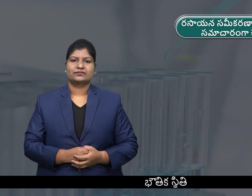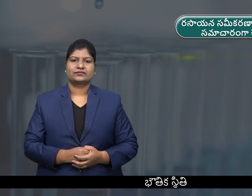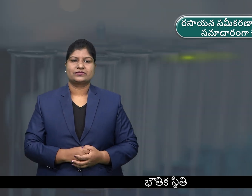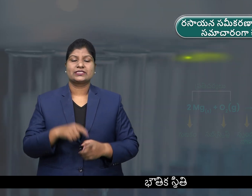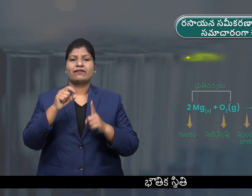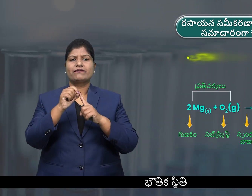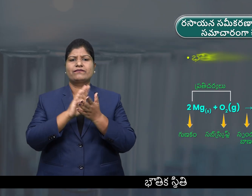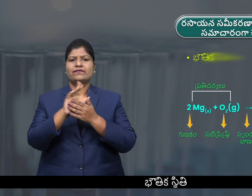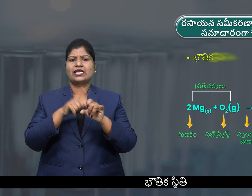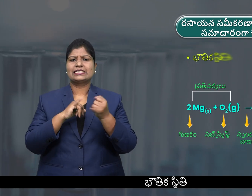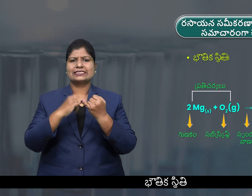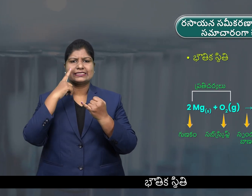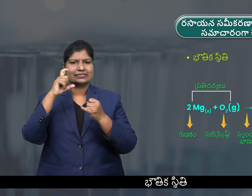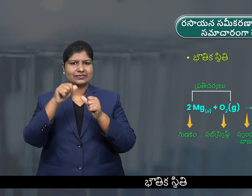భౌతిక స్థితి,